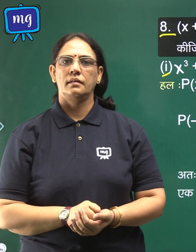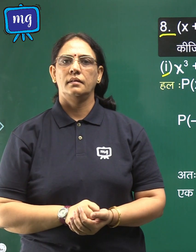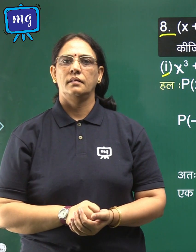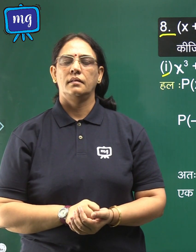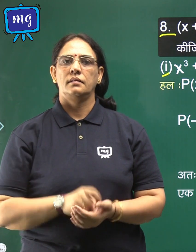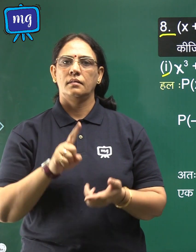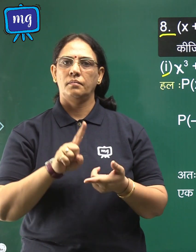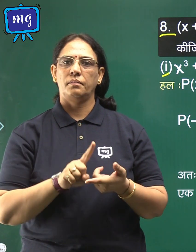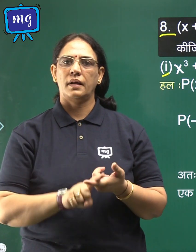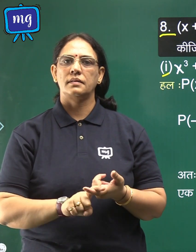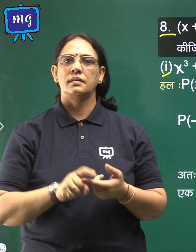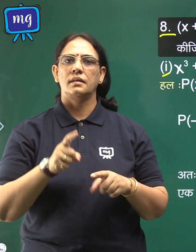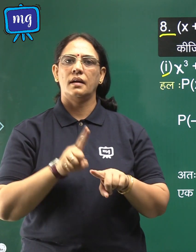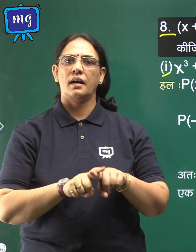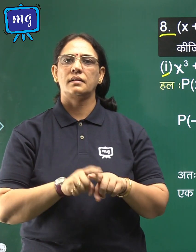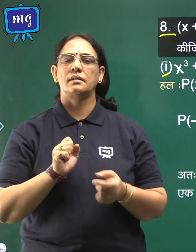प्लस एक्स